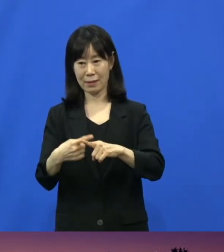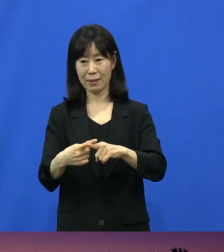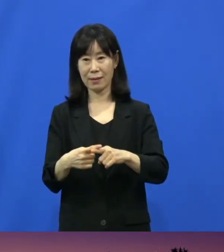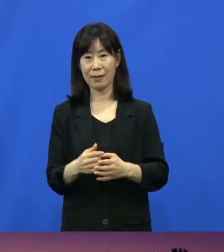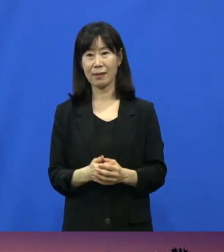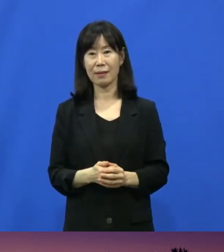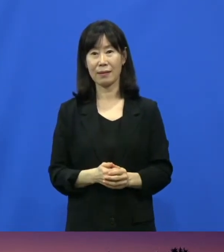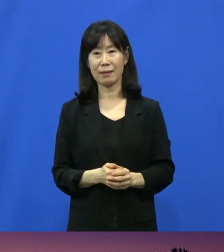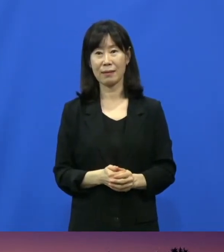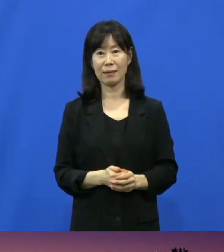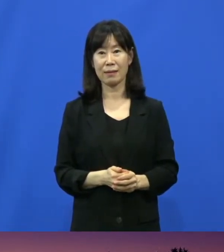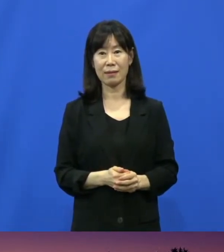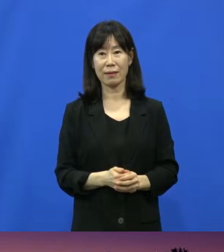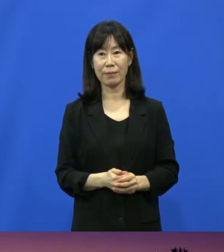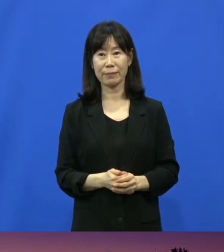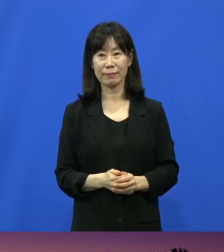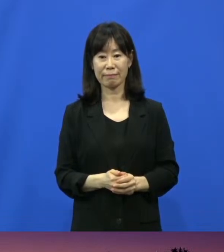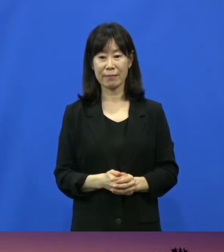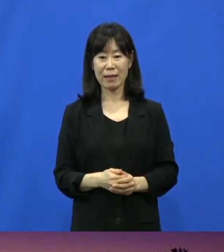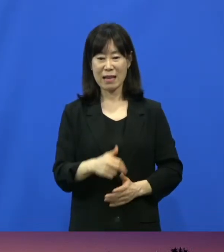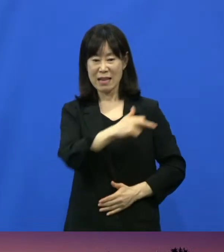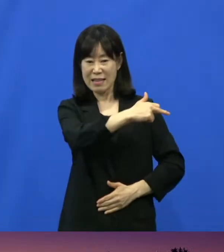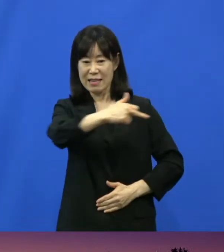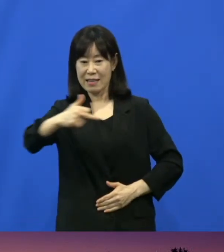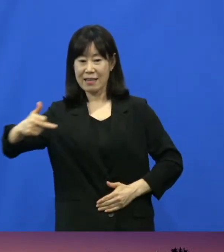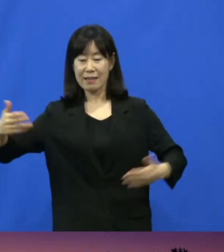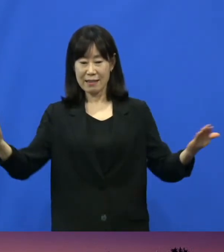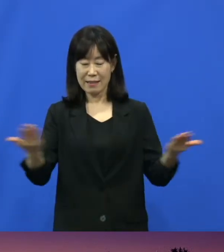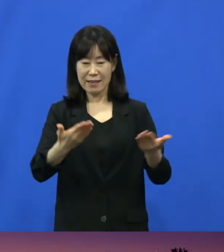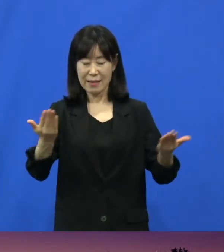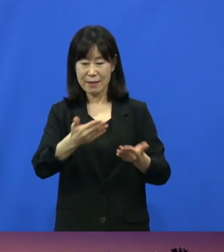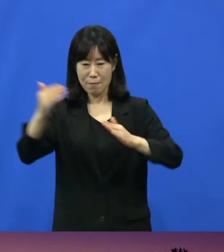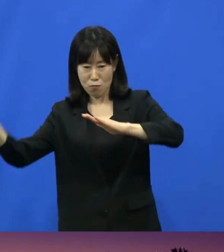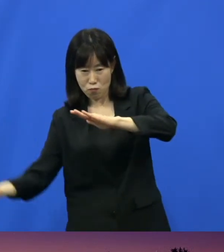엄청난 대형 프로젝트를 이루어내려고 하는 그 욕망.